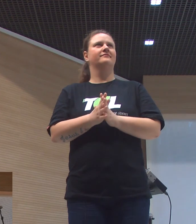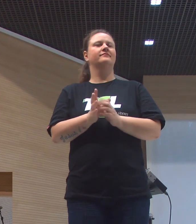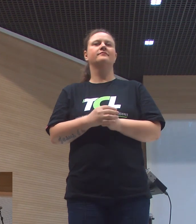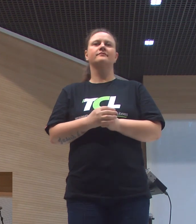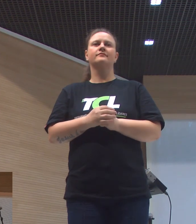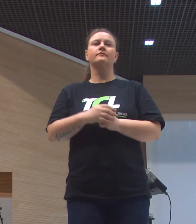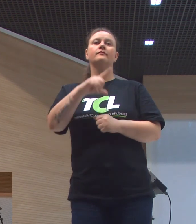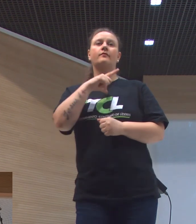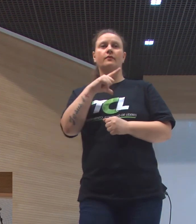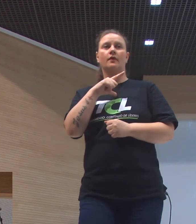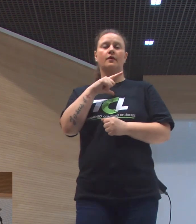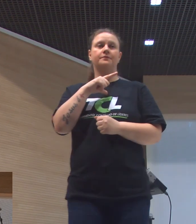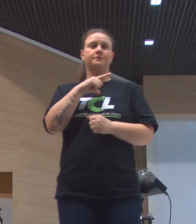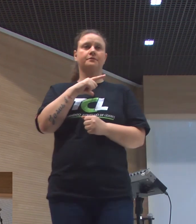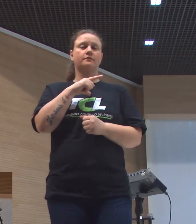Você tem ali uma